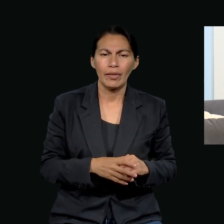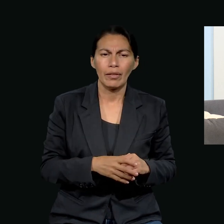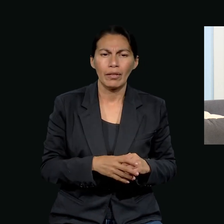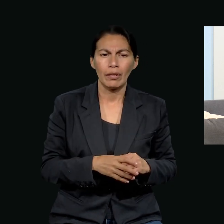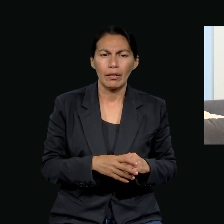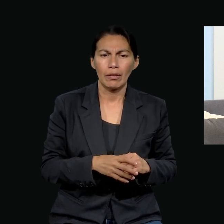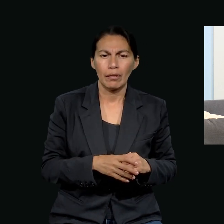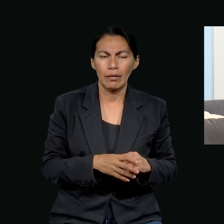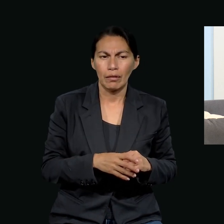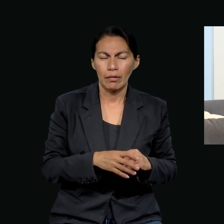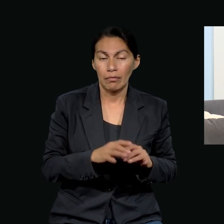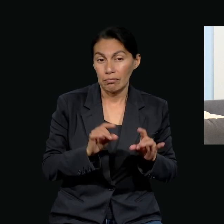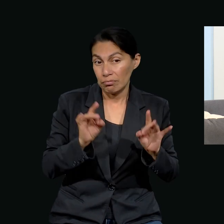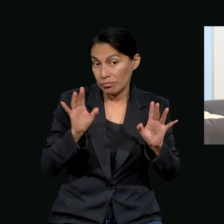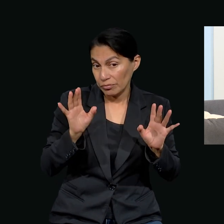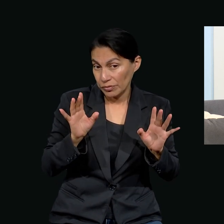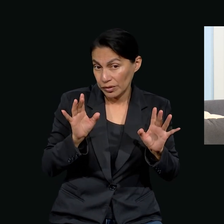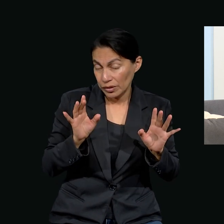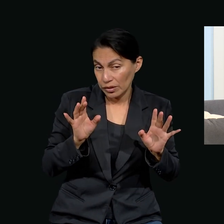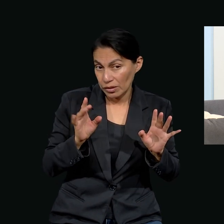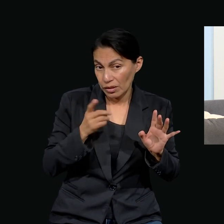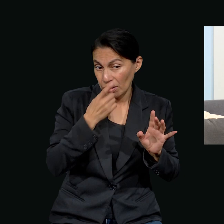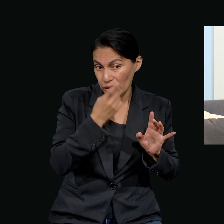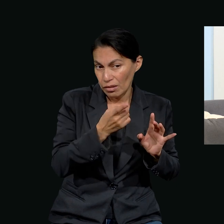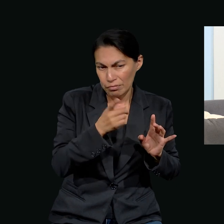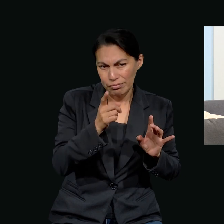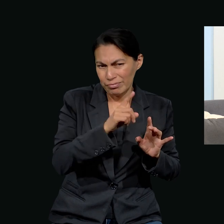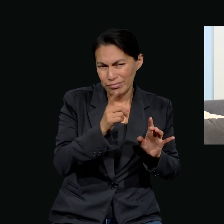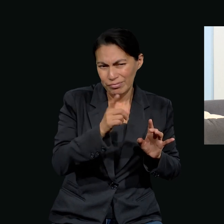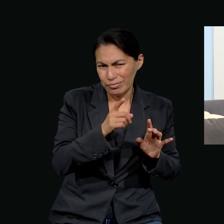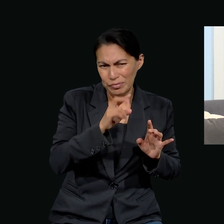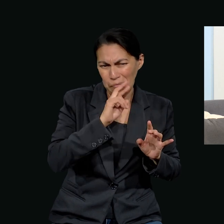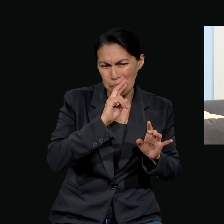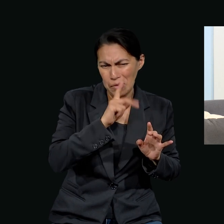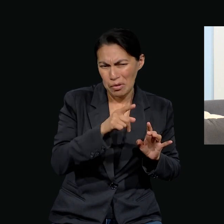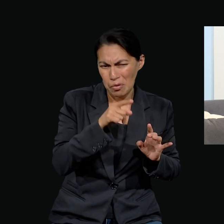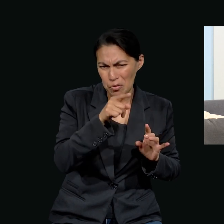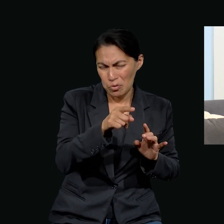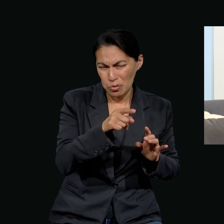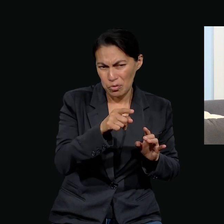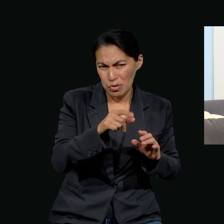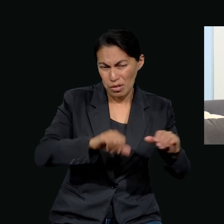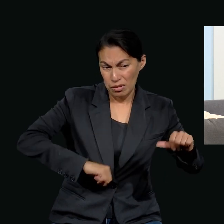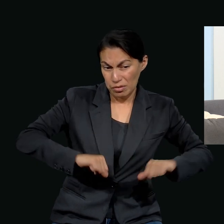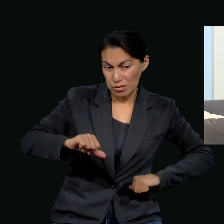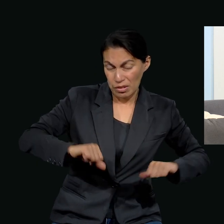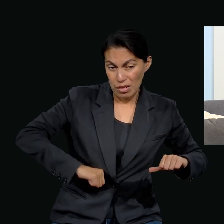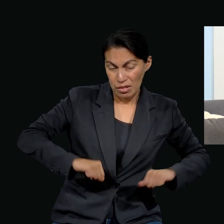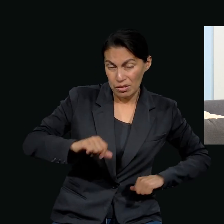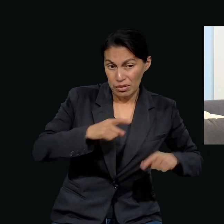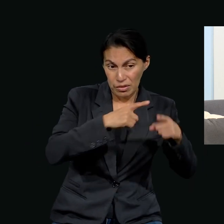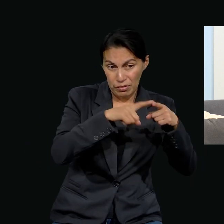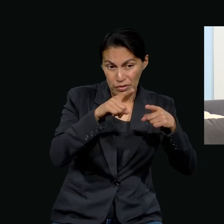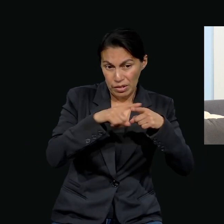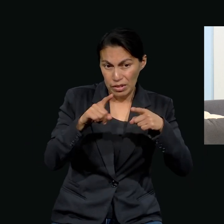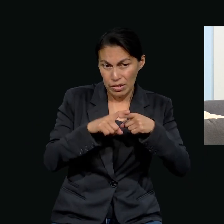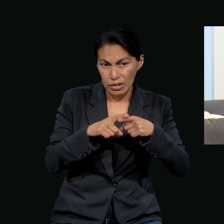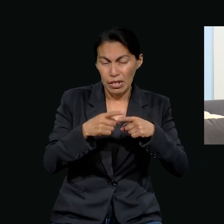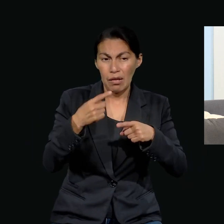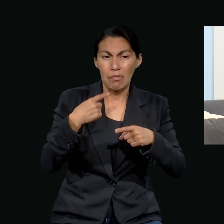Pero después un día ya dijeron que era mejor que yo cambiara de actividad y